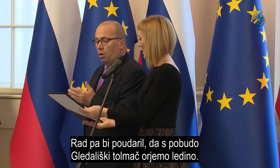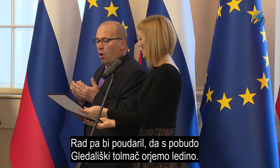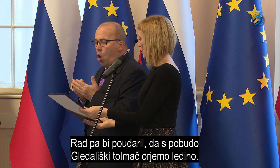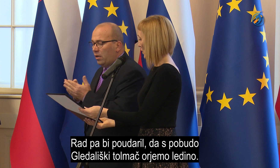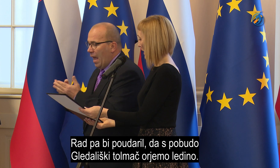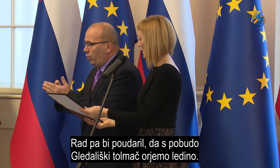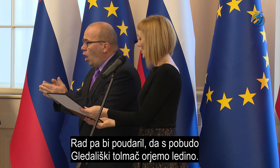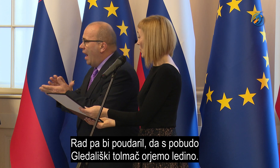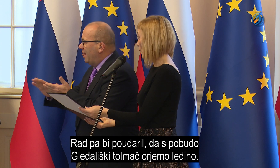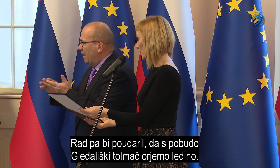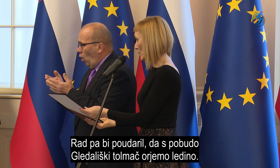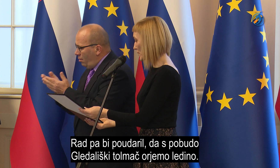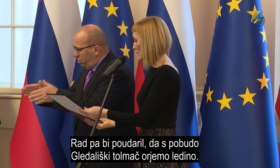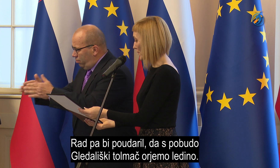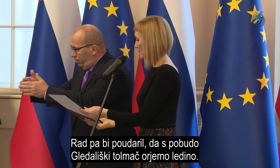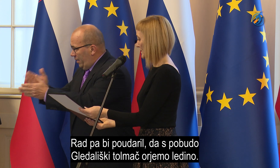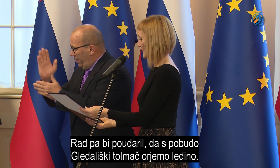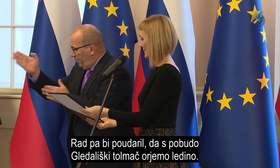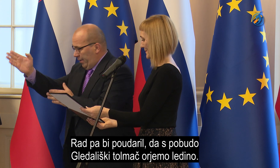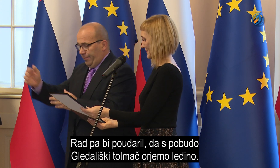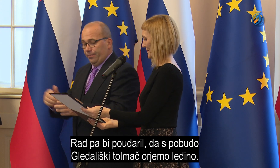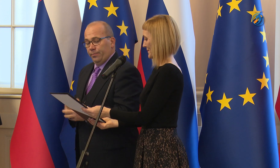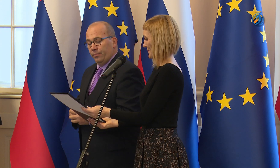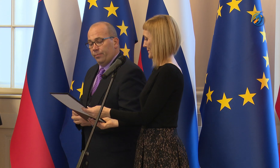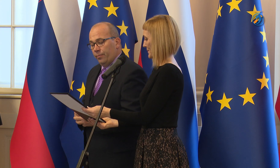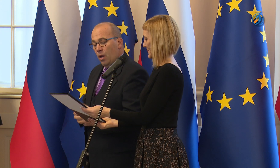pobudo Gledališki tolmač orjemo ledino.